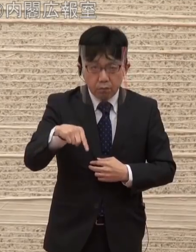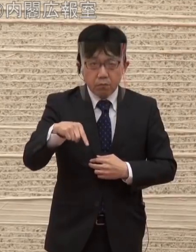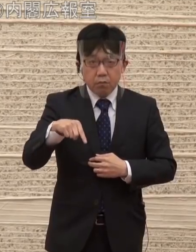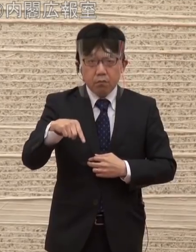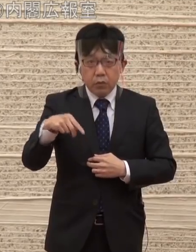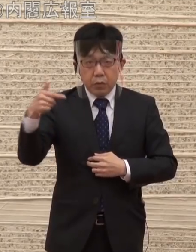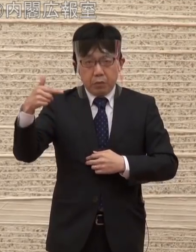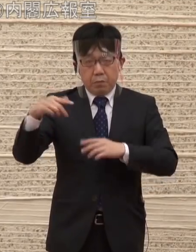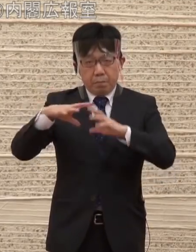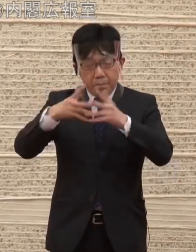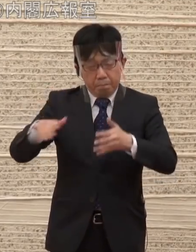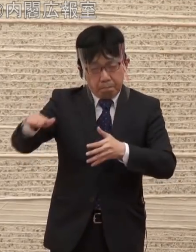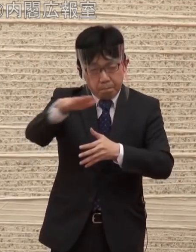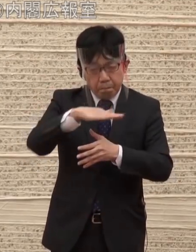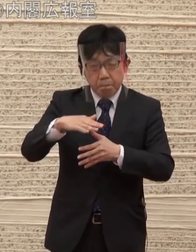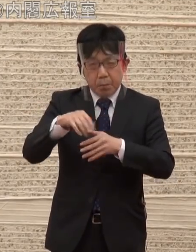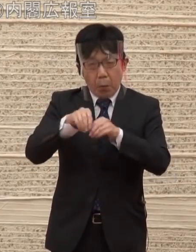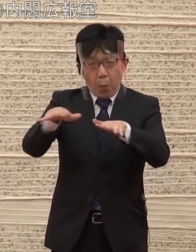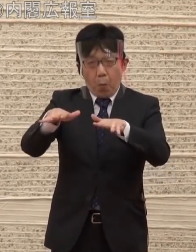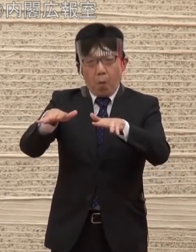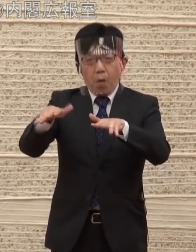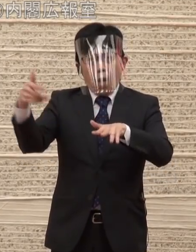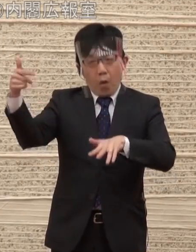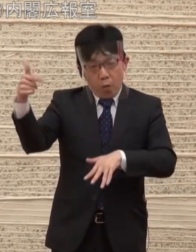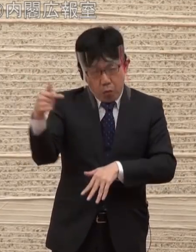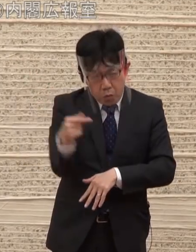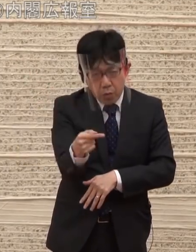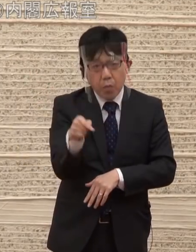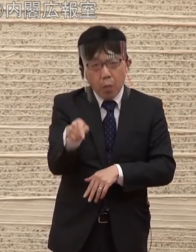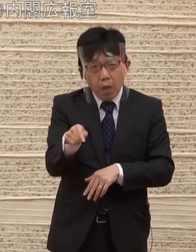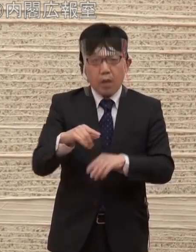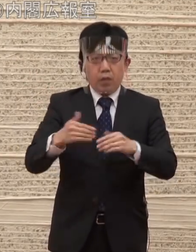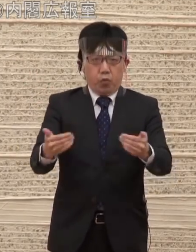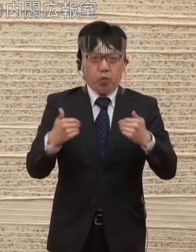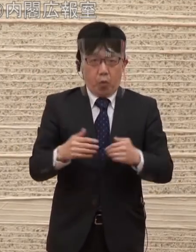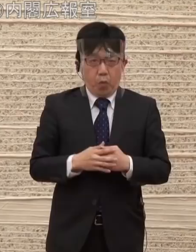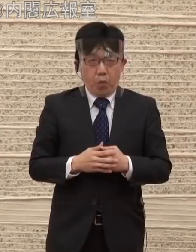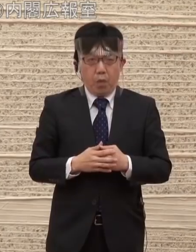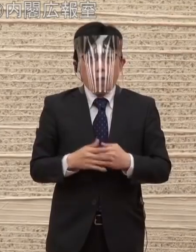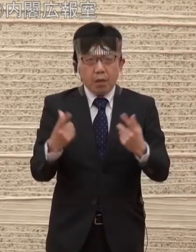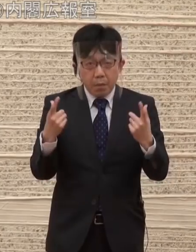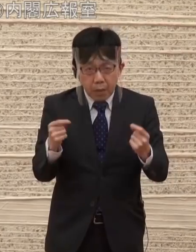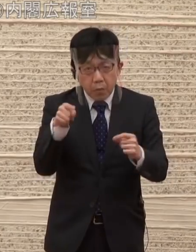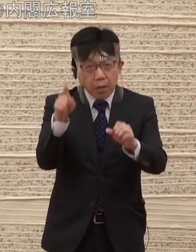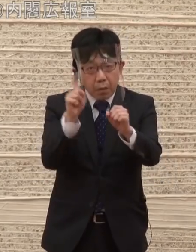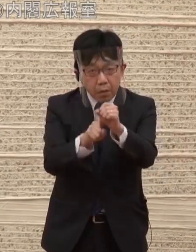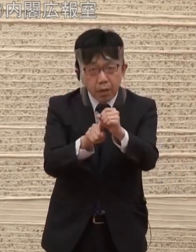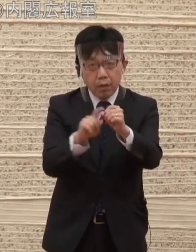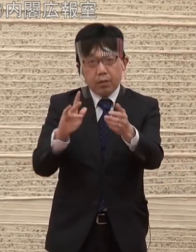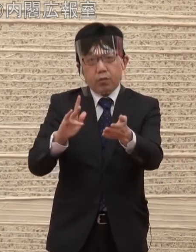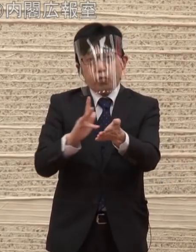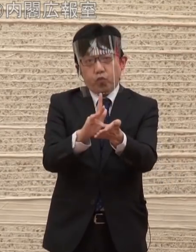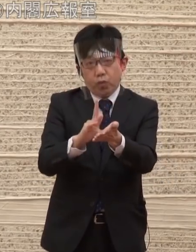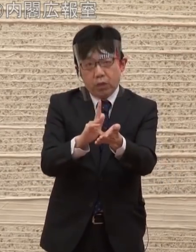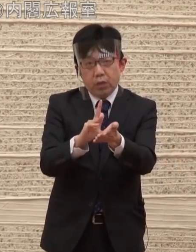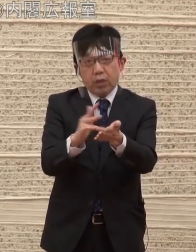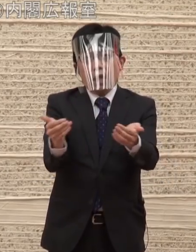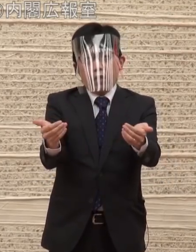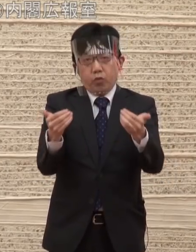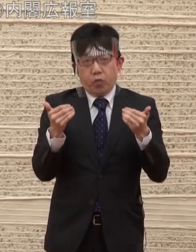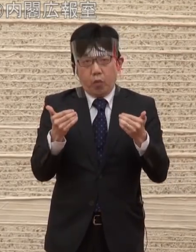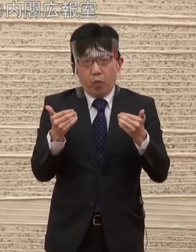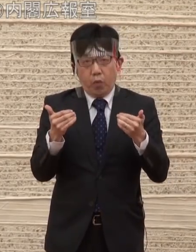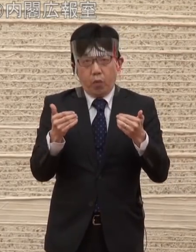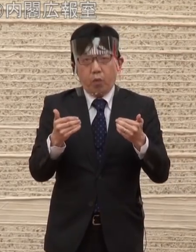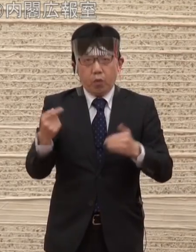なければならないという中においてこれを判断をしてくれていきたいという意味においては治療薬やワクチンの存在が極めて重要だろう